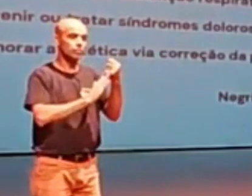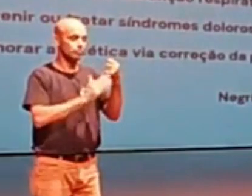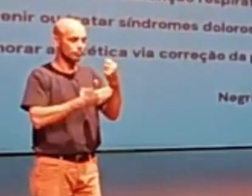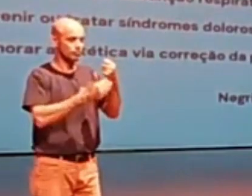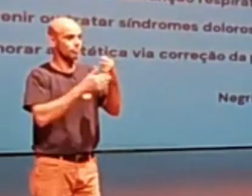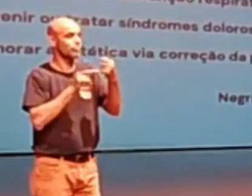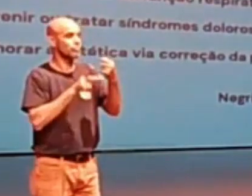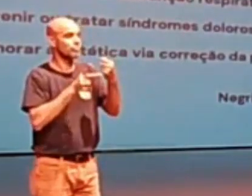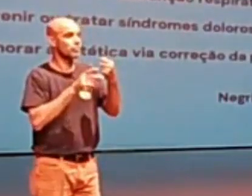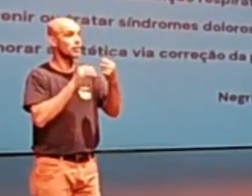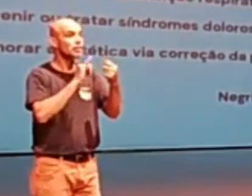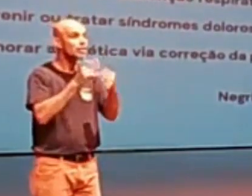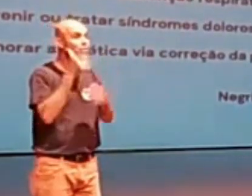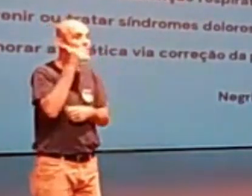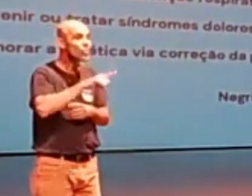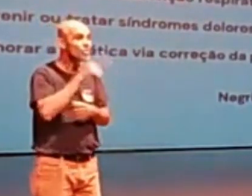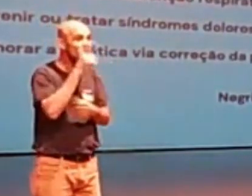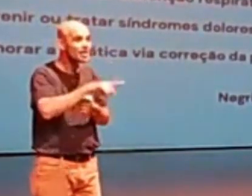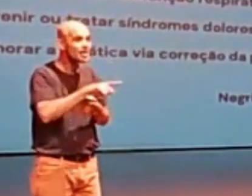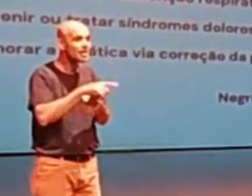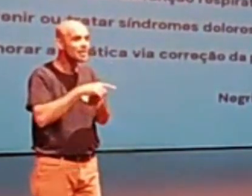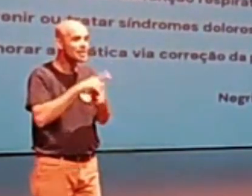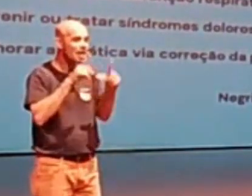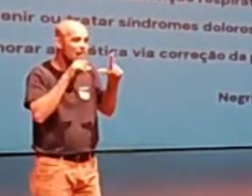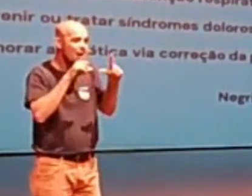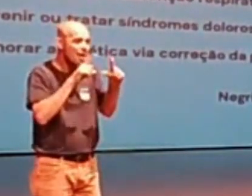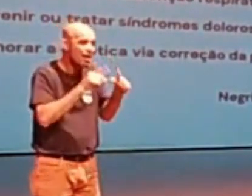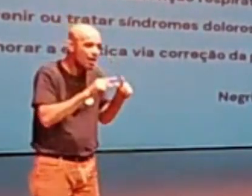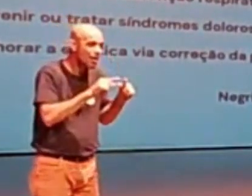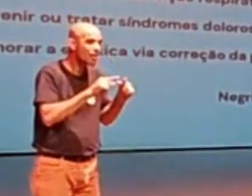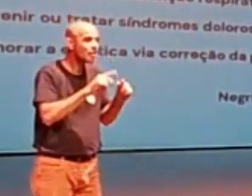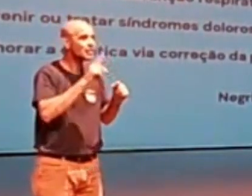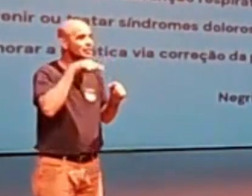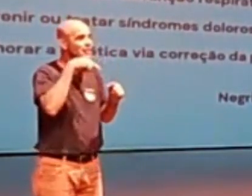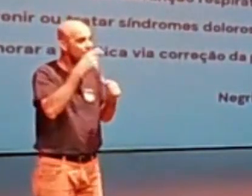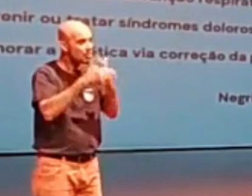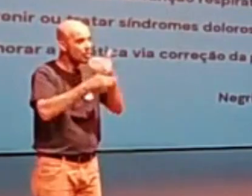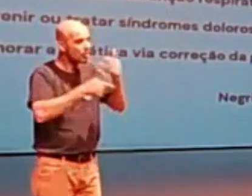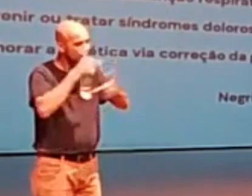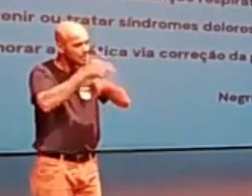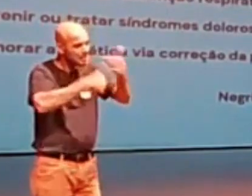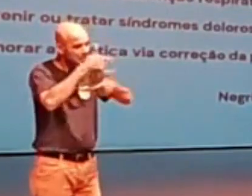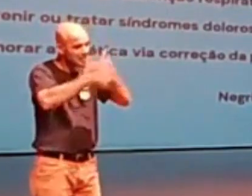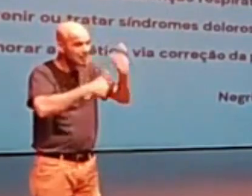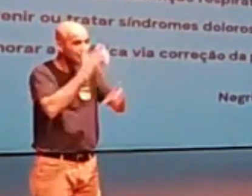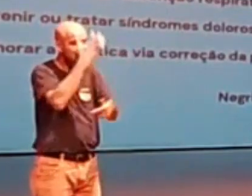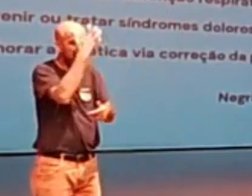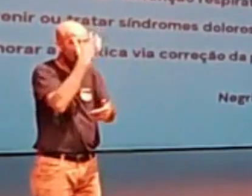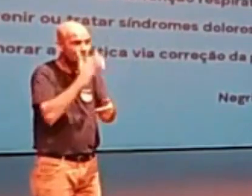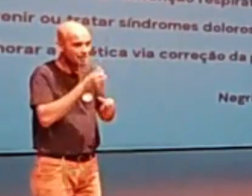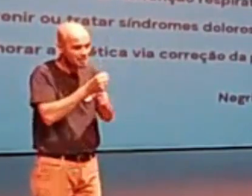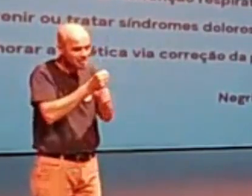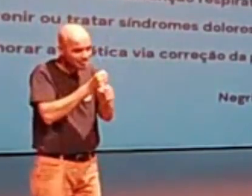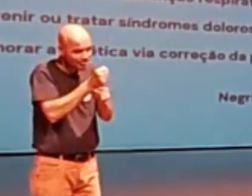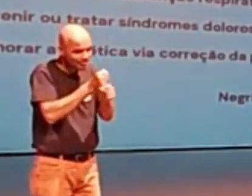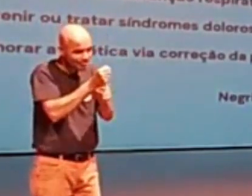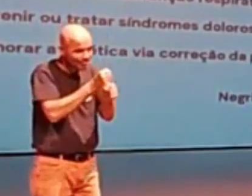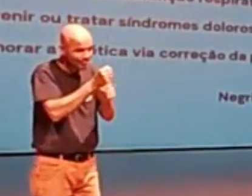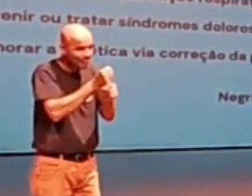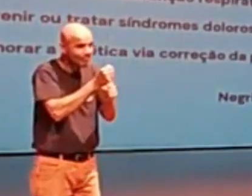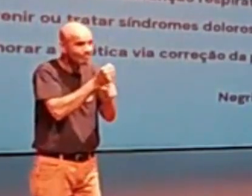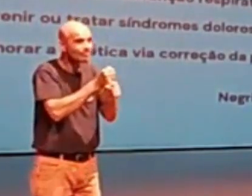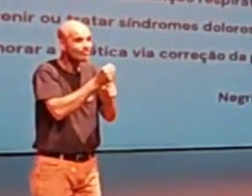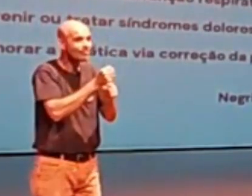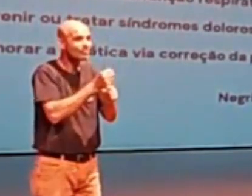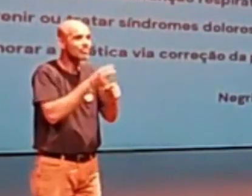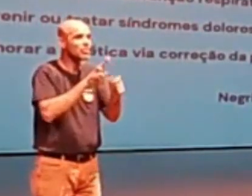gente conseguir alguma coisa mais a nível de redução e que depois, num trabalho sério, com uns bons anos de follow-up, nada de